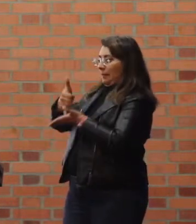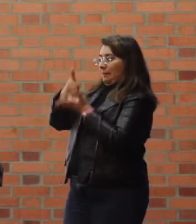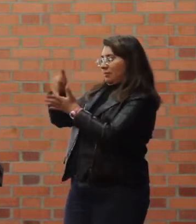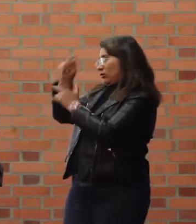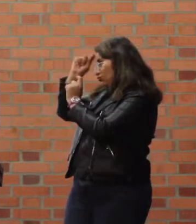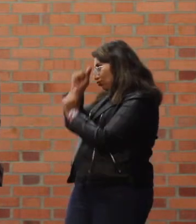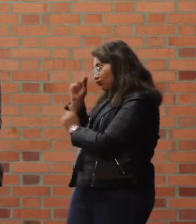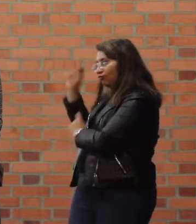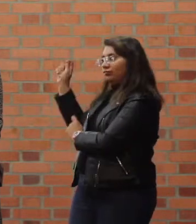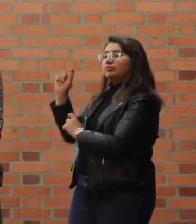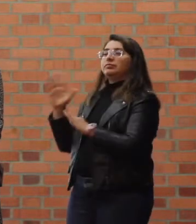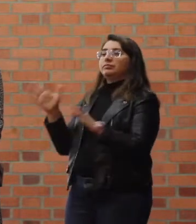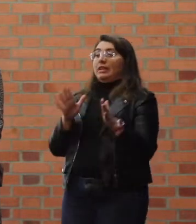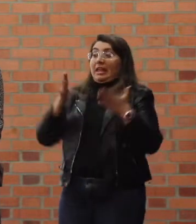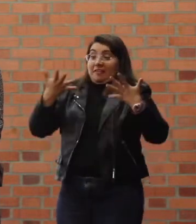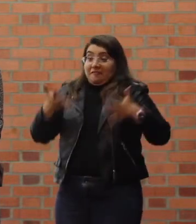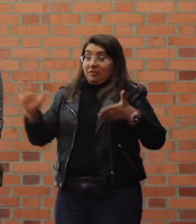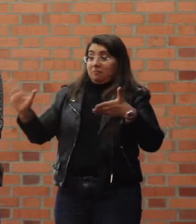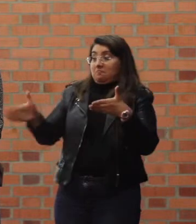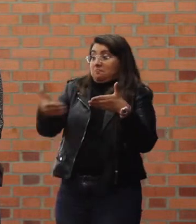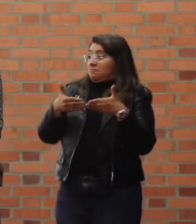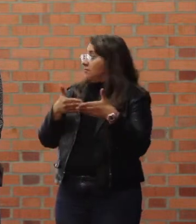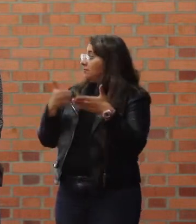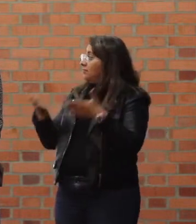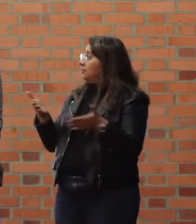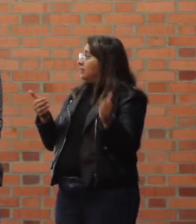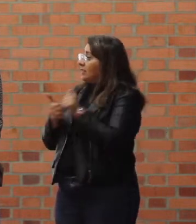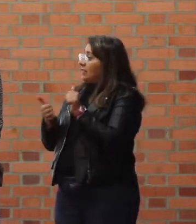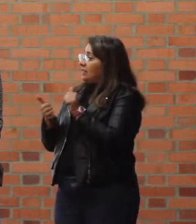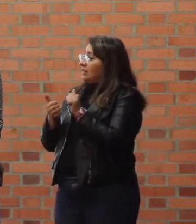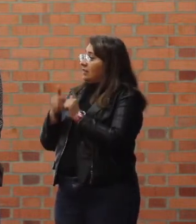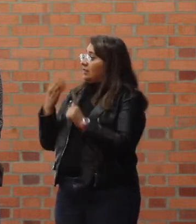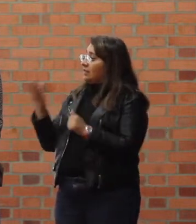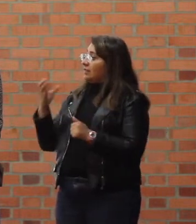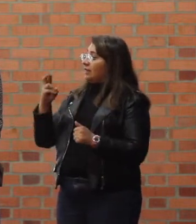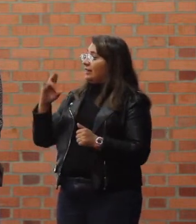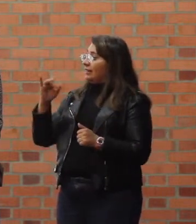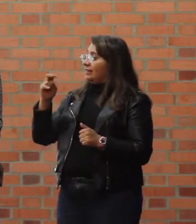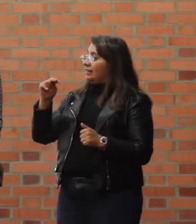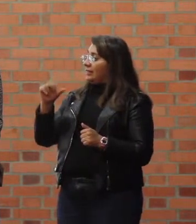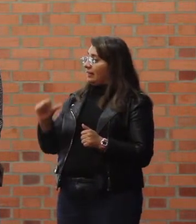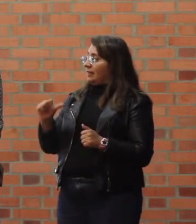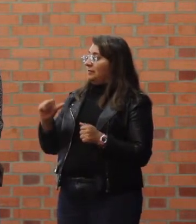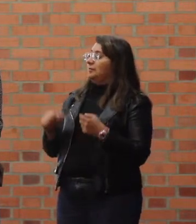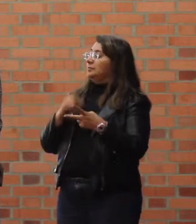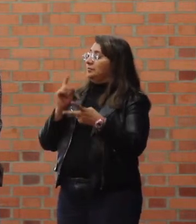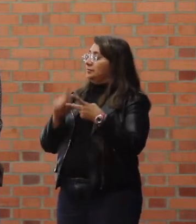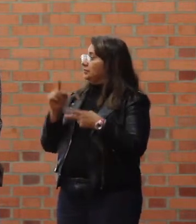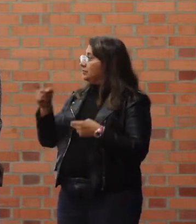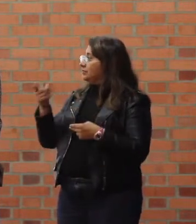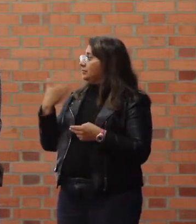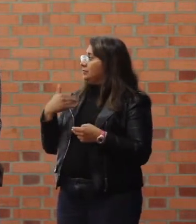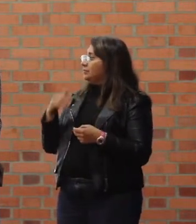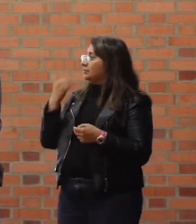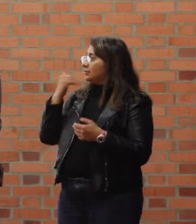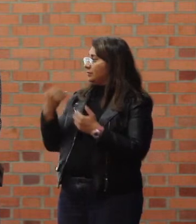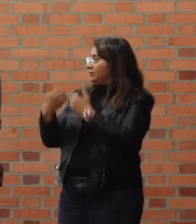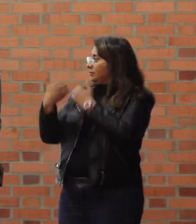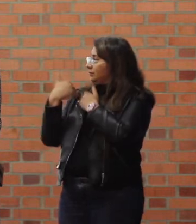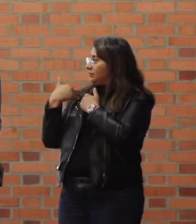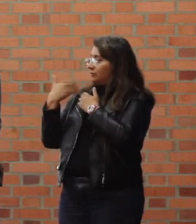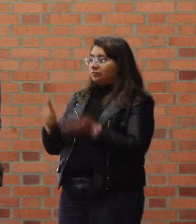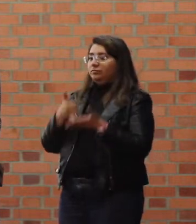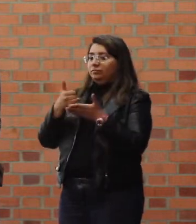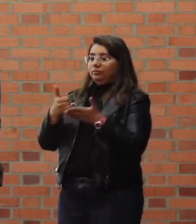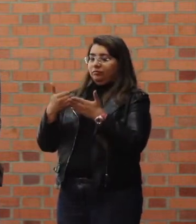para el cierre nuevamente nos acompañará Ana Cristina González Vélez ella nos dará más detalles sobre